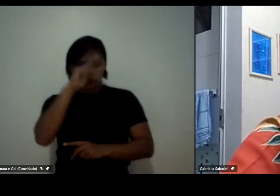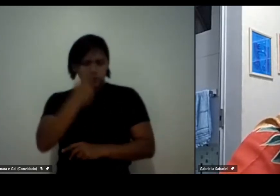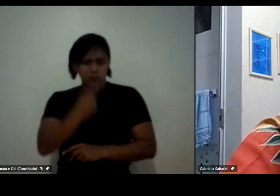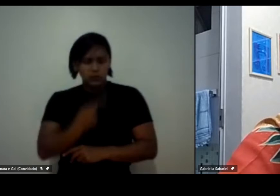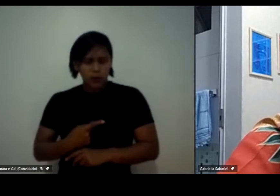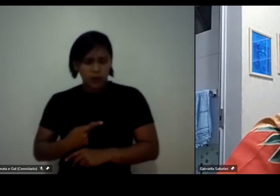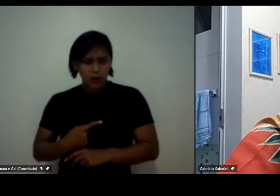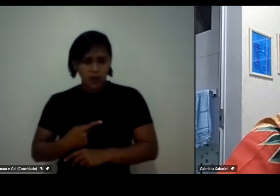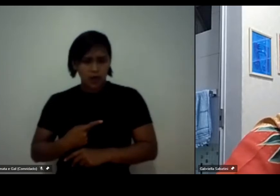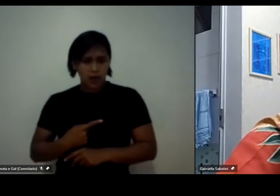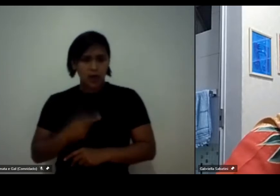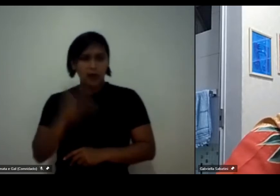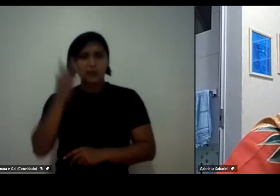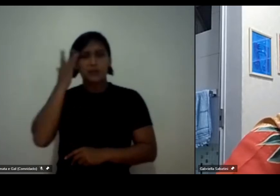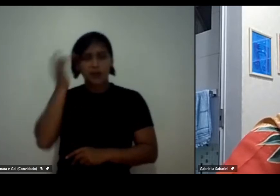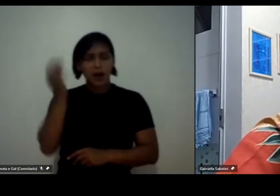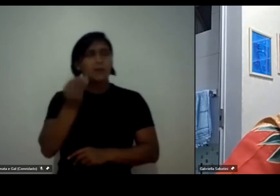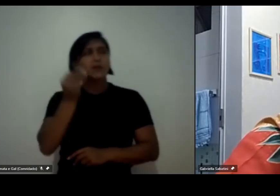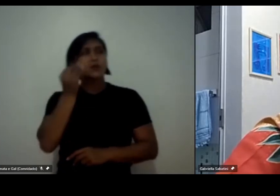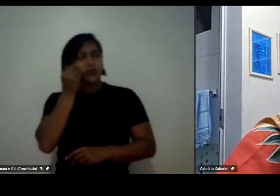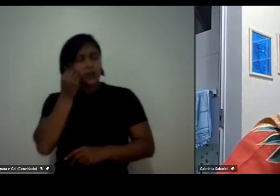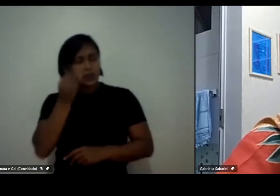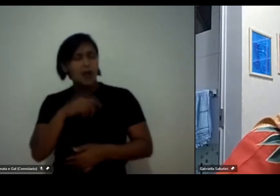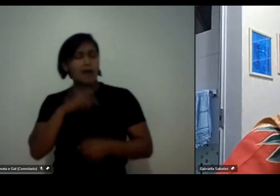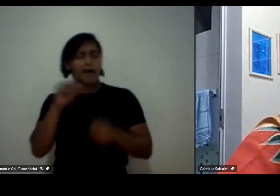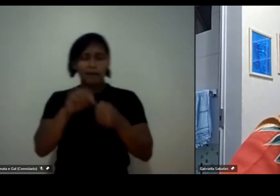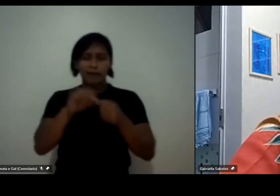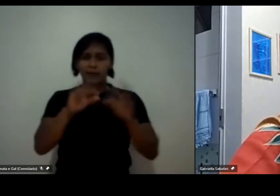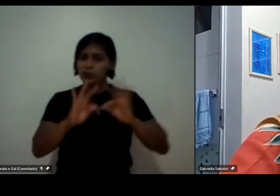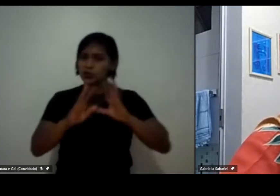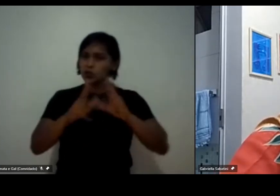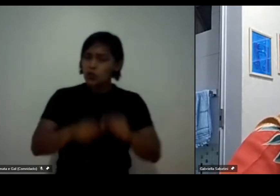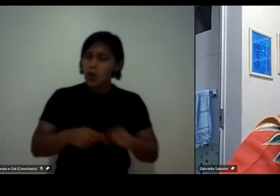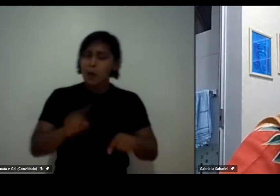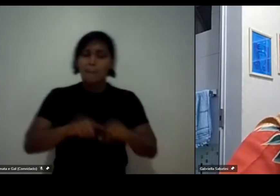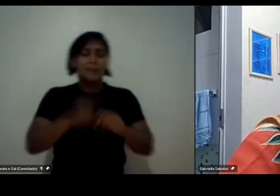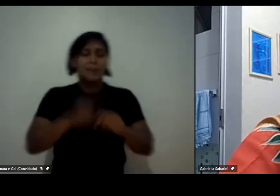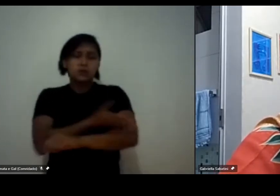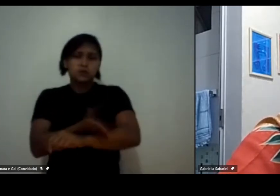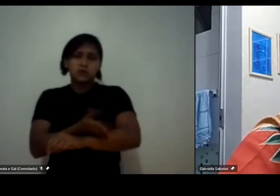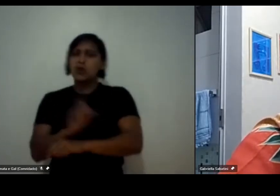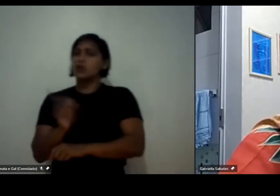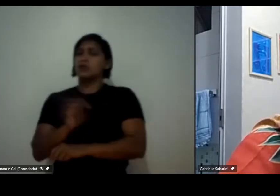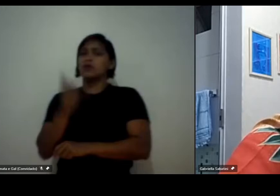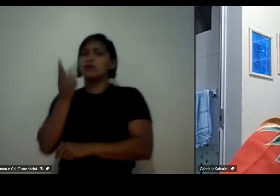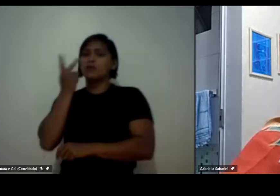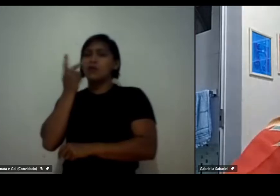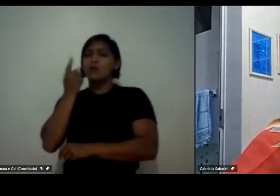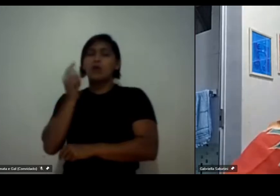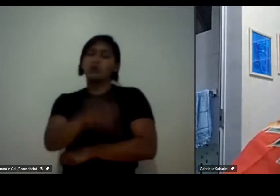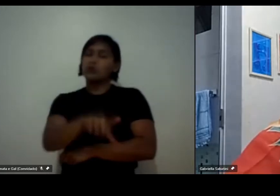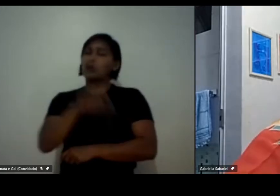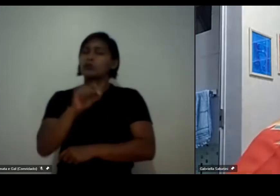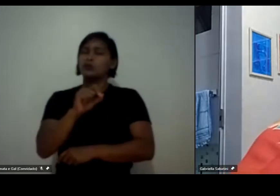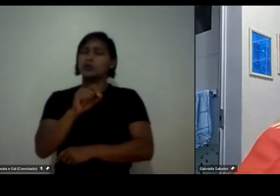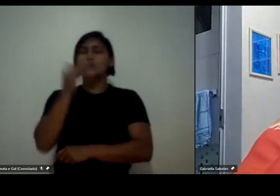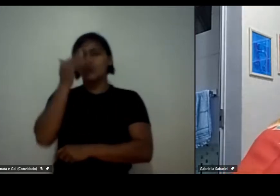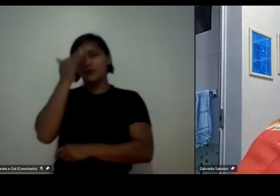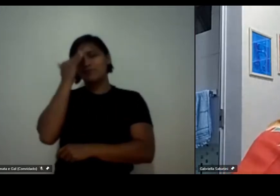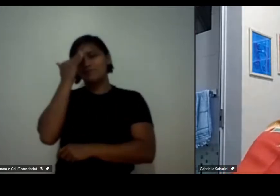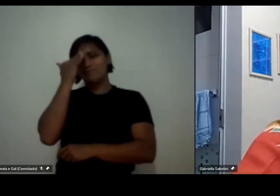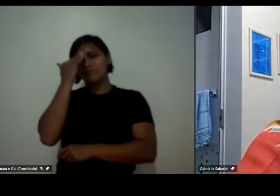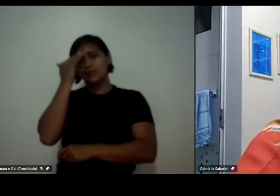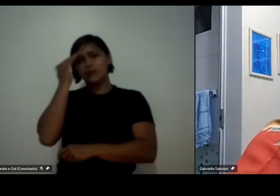você tentou. Você sabe que fez tudo. Mas não é comportamental, é neuronal. Não é uma escolha, sabe? Fim